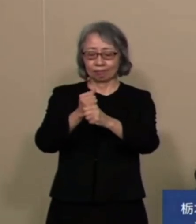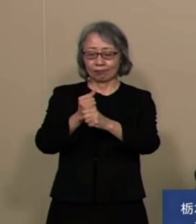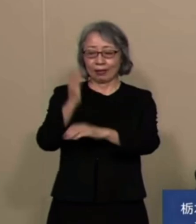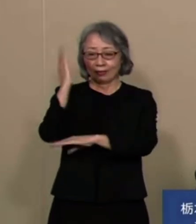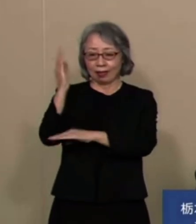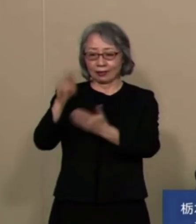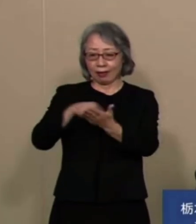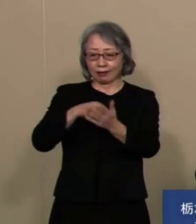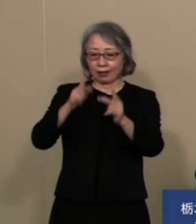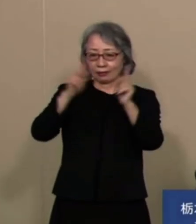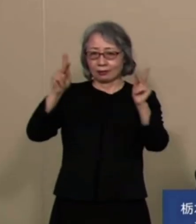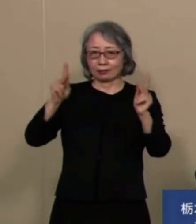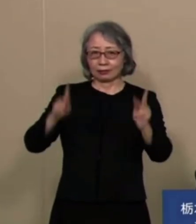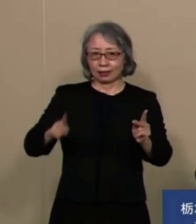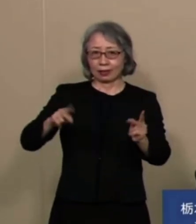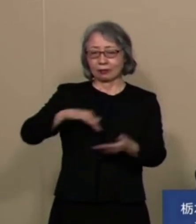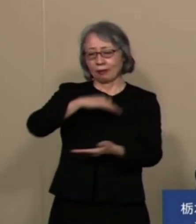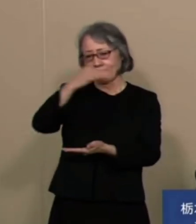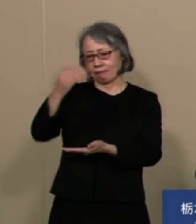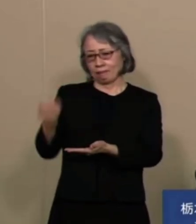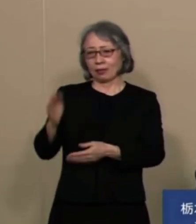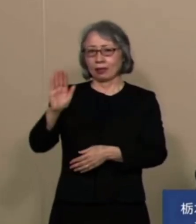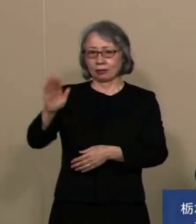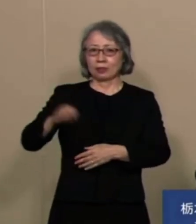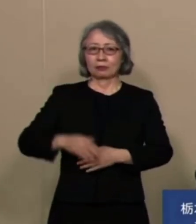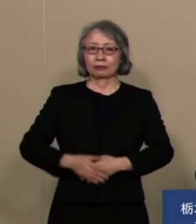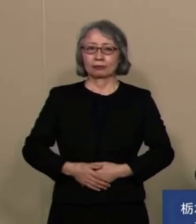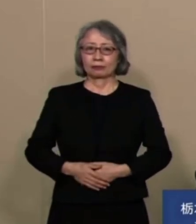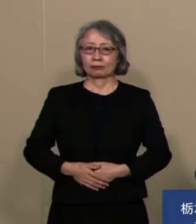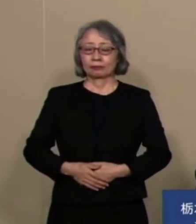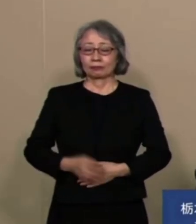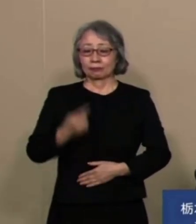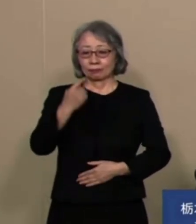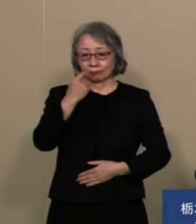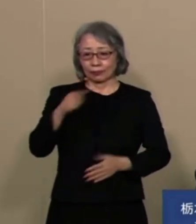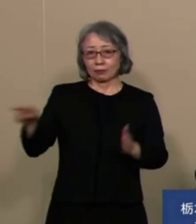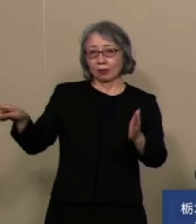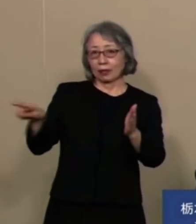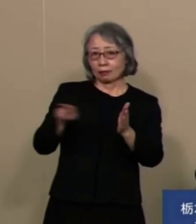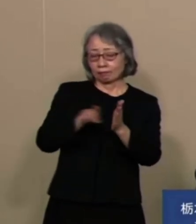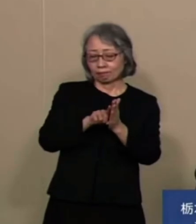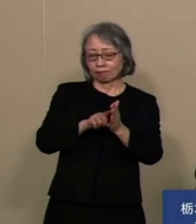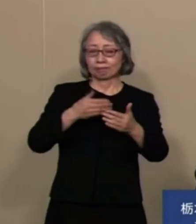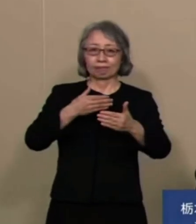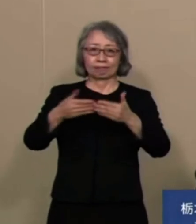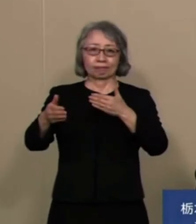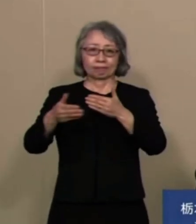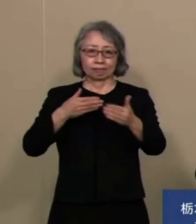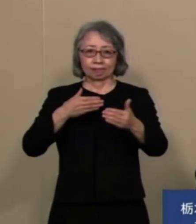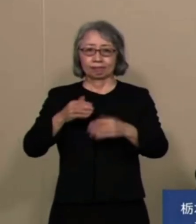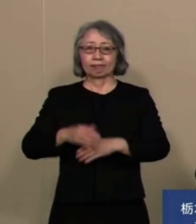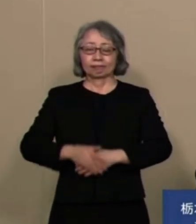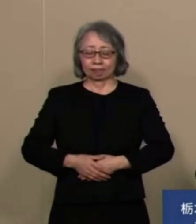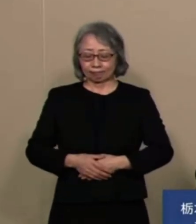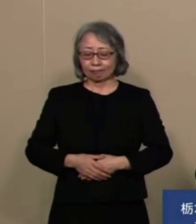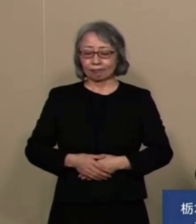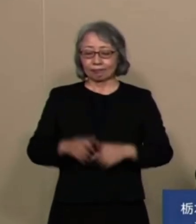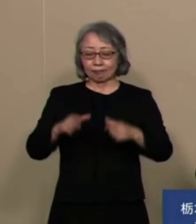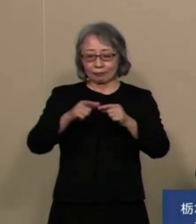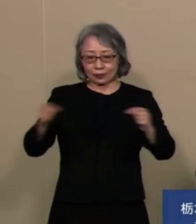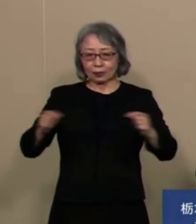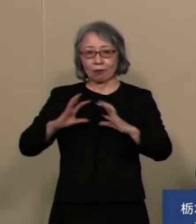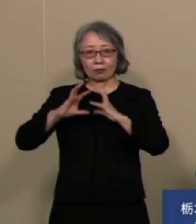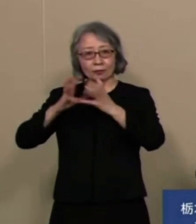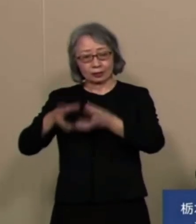など政治が解決すべき課題は参席しております私にはこれまでの経験を通じて